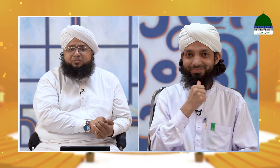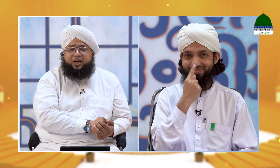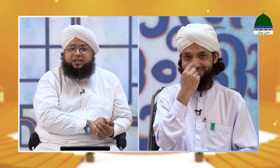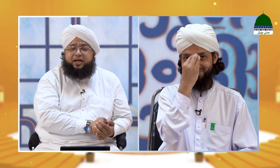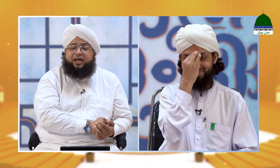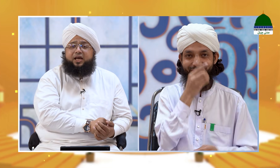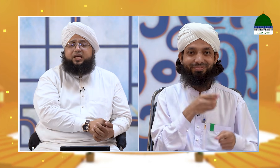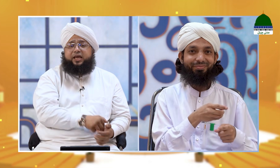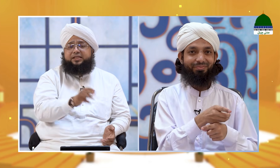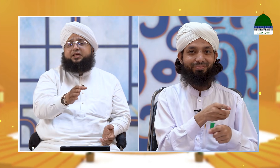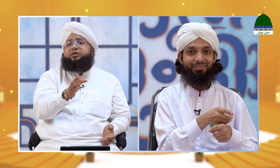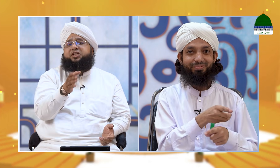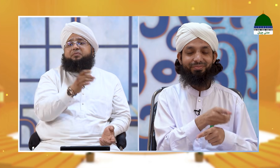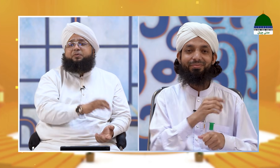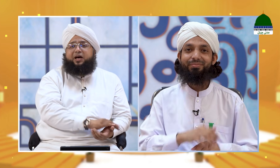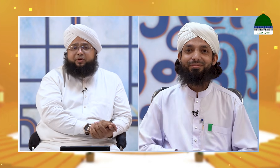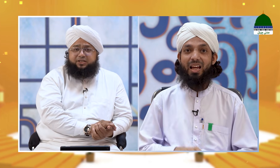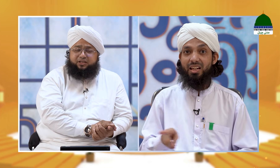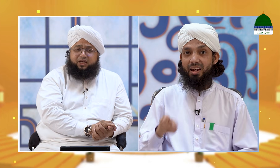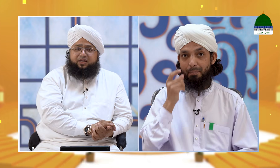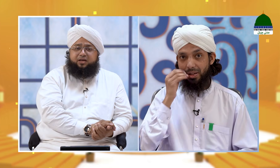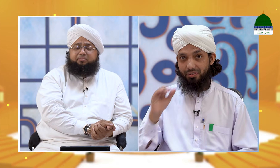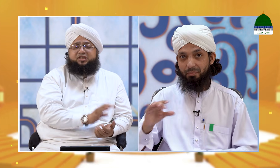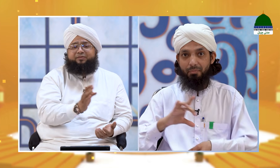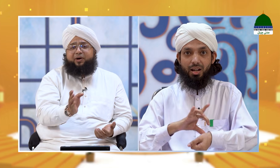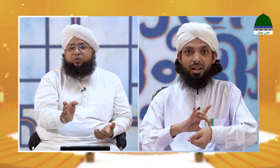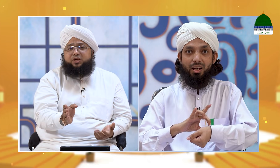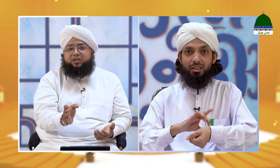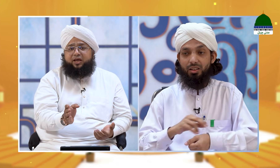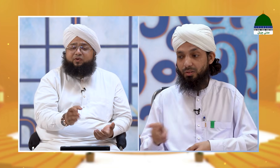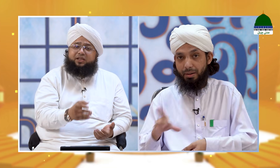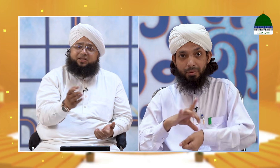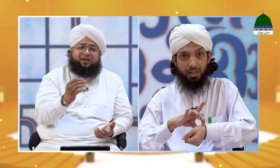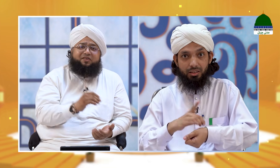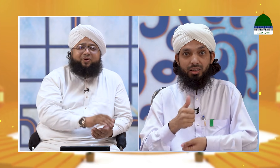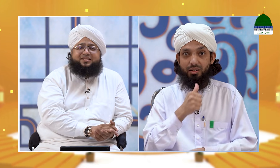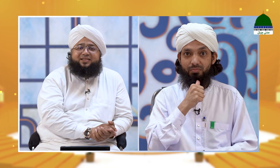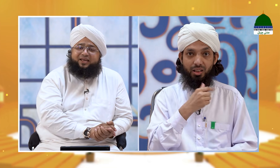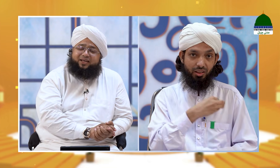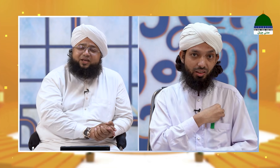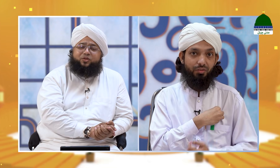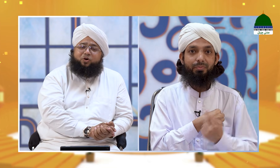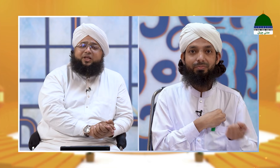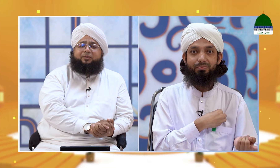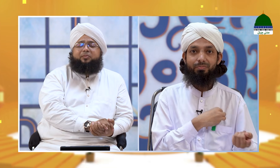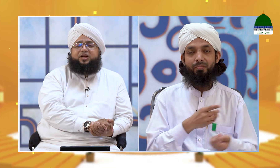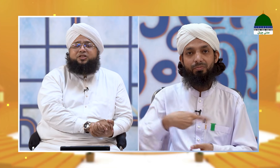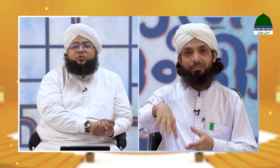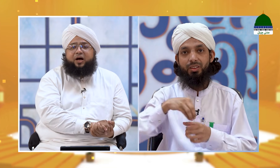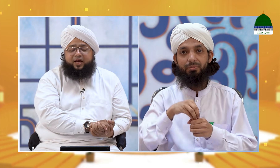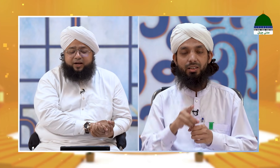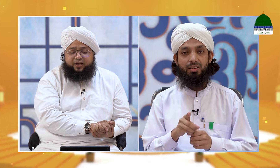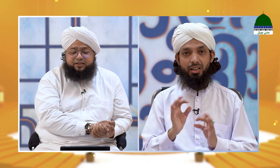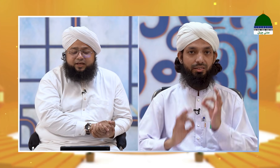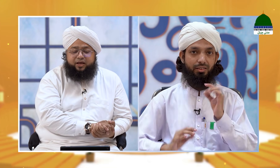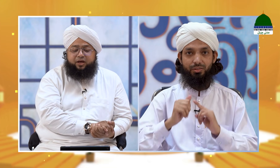بچوں کو سمجھانا چاہیے کہ اس سے بچے بیمار پڑ سکتے ہیں، بچے بیمار ہو سکتے ہیں، والدین تکلیف میں آ سکتے ہیں، تو ہمیں ان تمام تر چیزوں